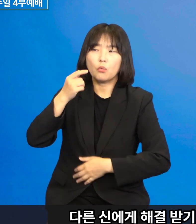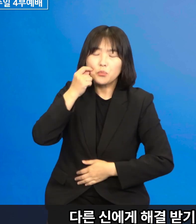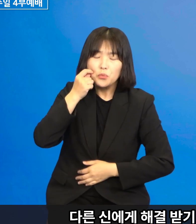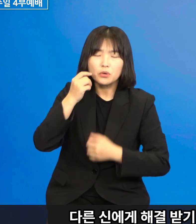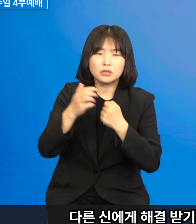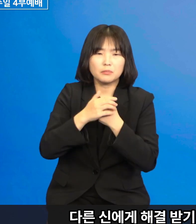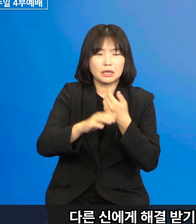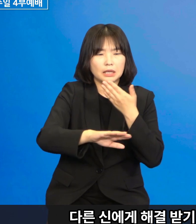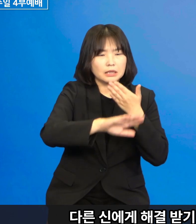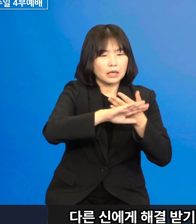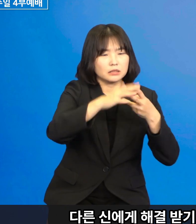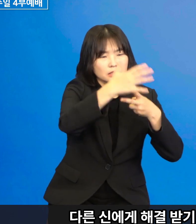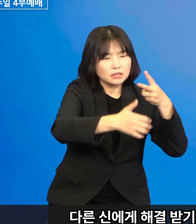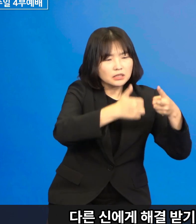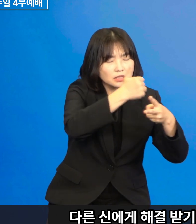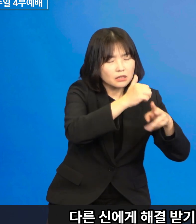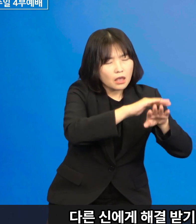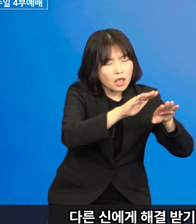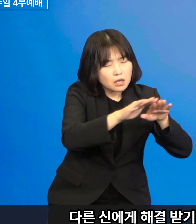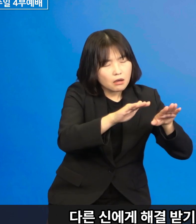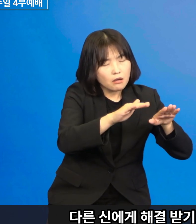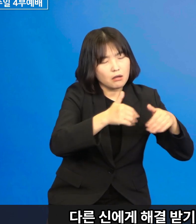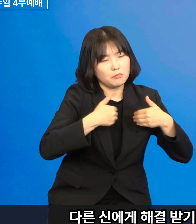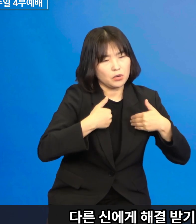해결받기 위해 무속인을 찾아온답니다.